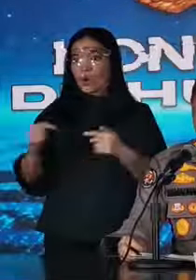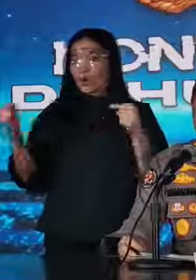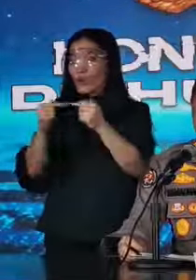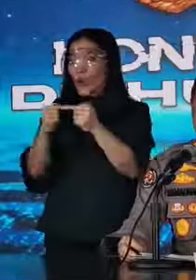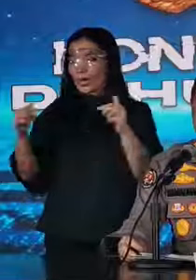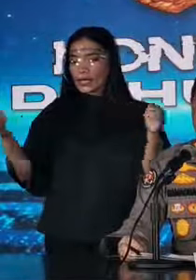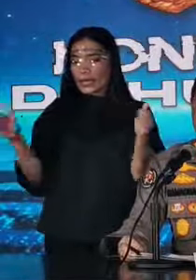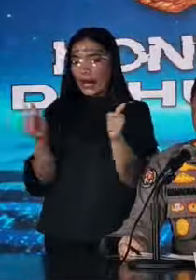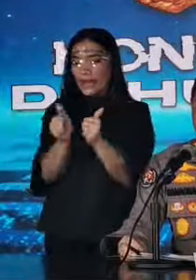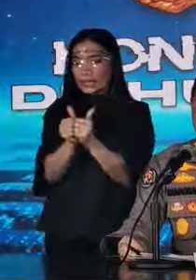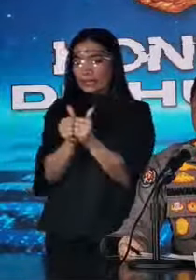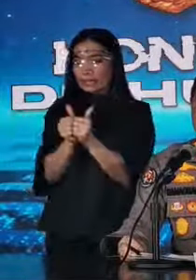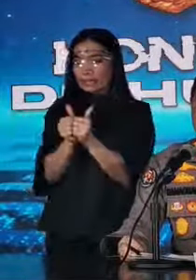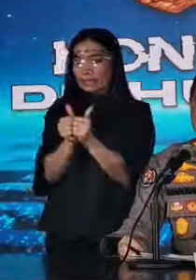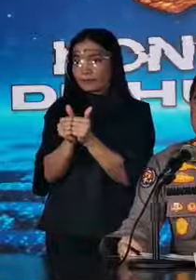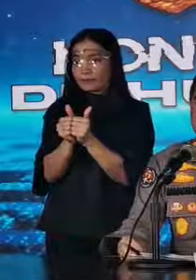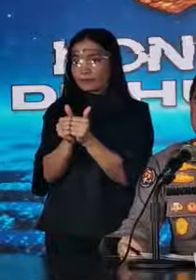terkait dengan